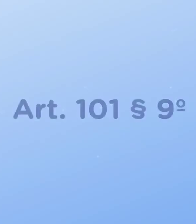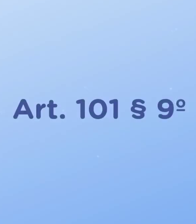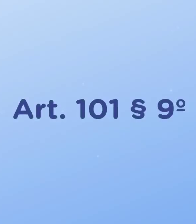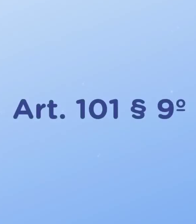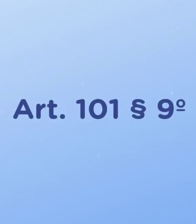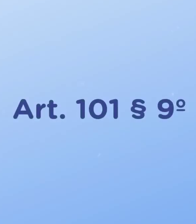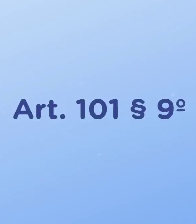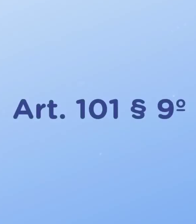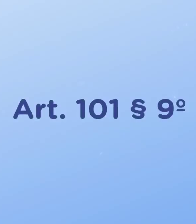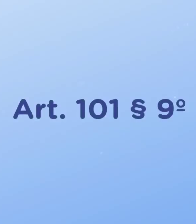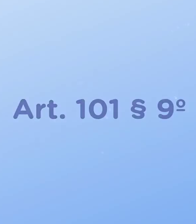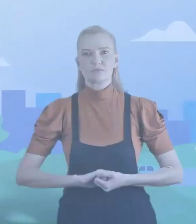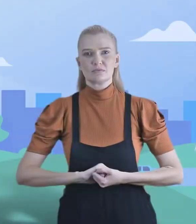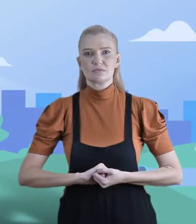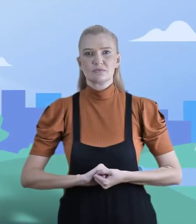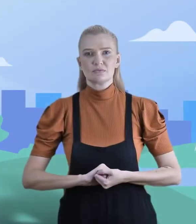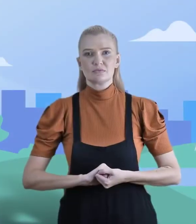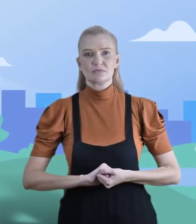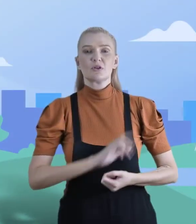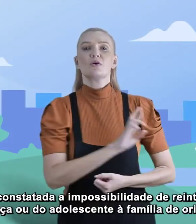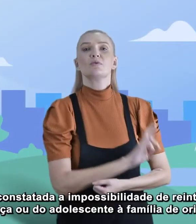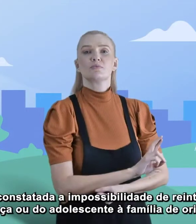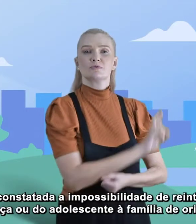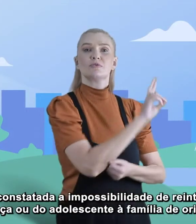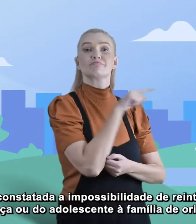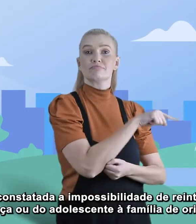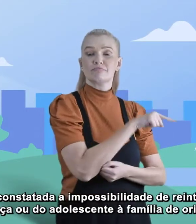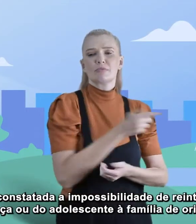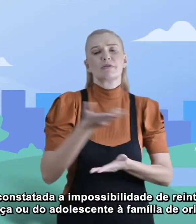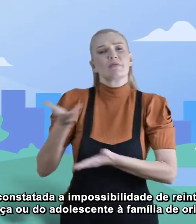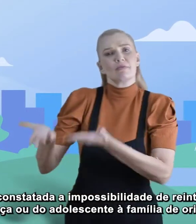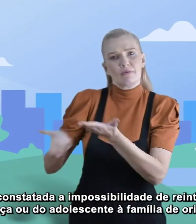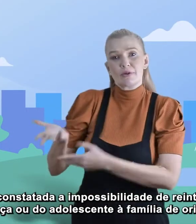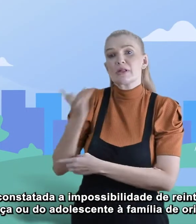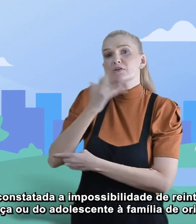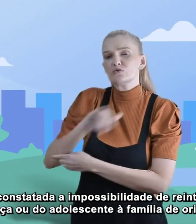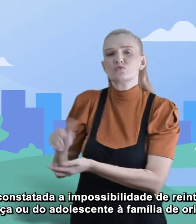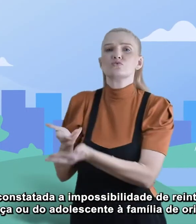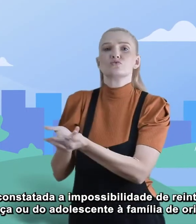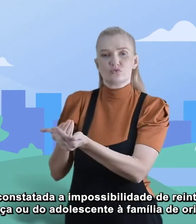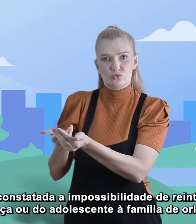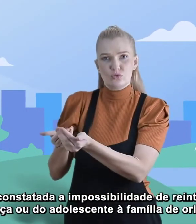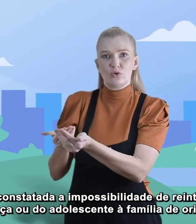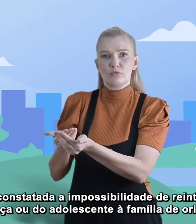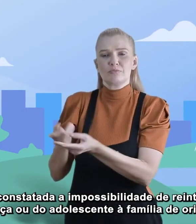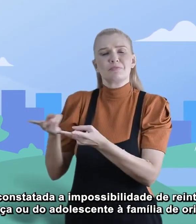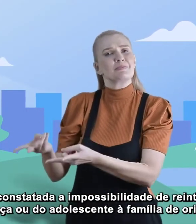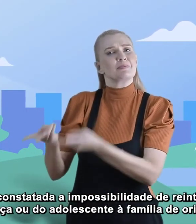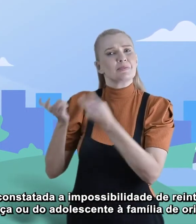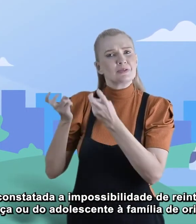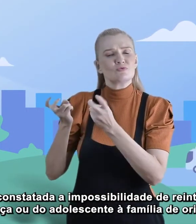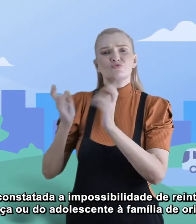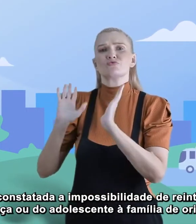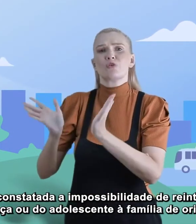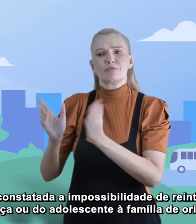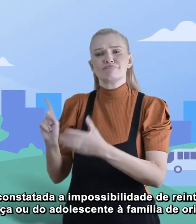Artigo 101, parágrafo 9º. Em sendo constatada a impossibilidade de reintegração da criança ou do adolescente à família